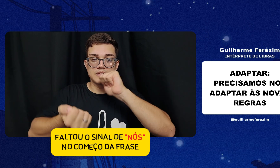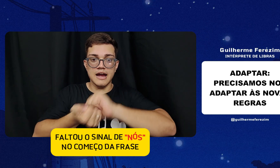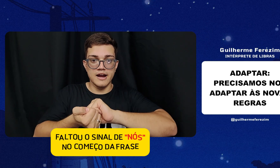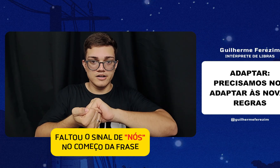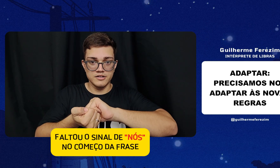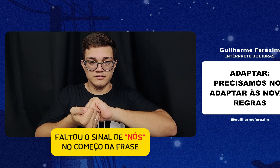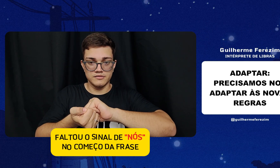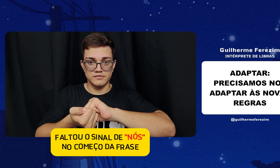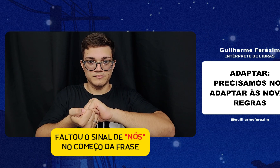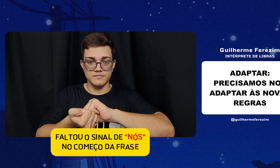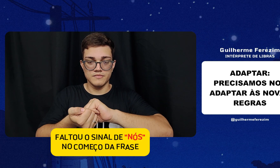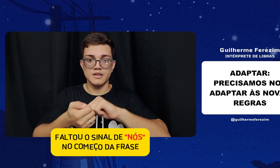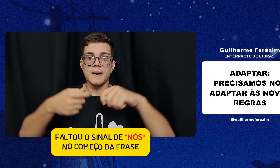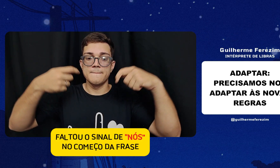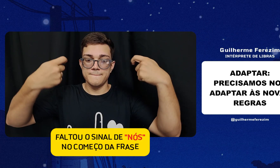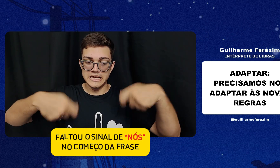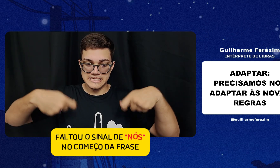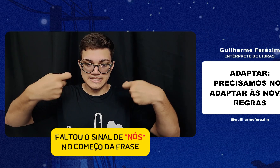Adaptar